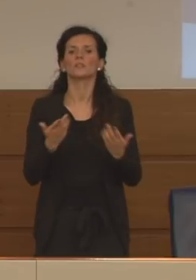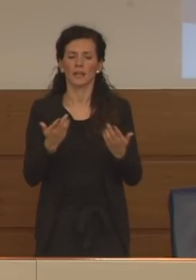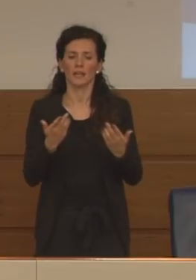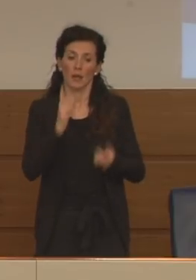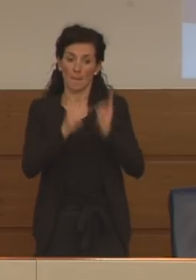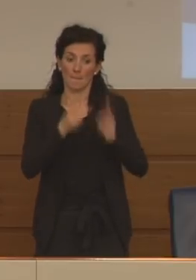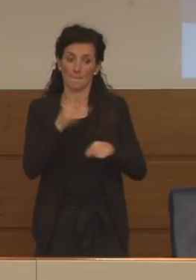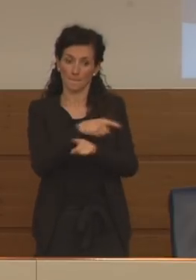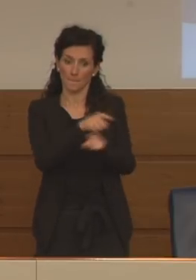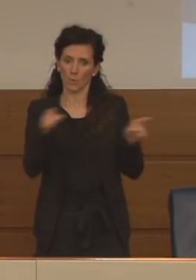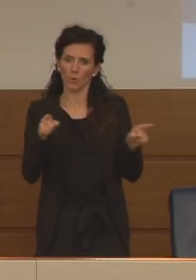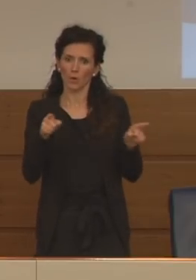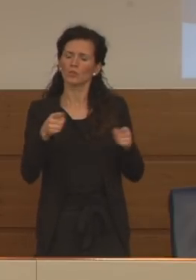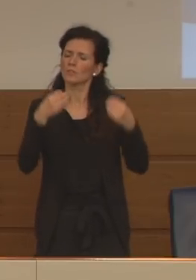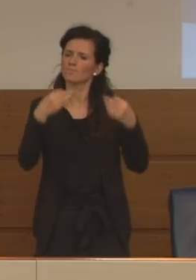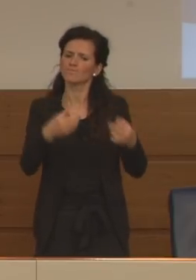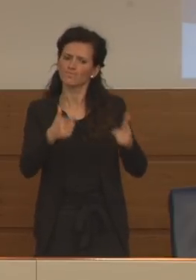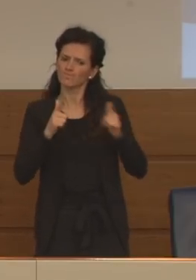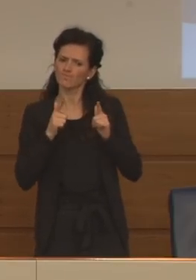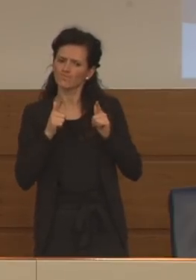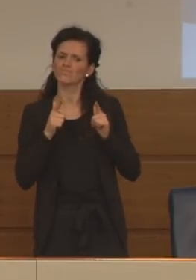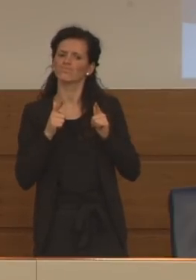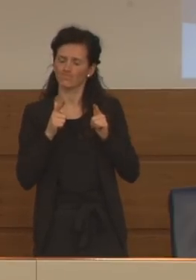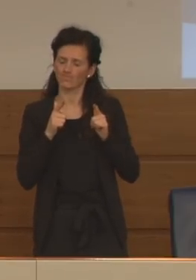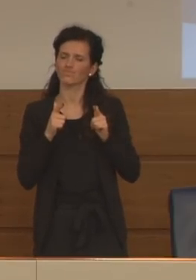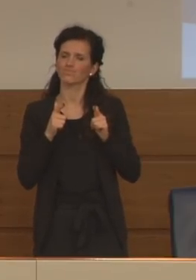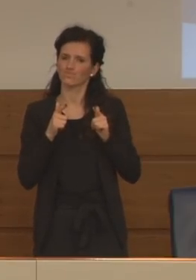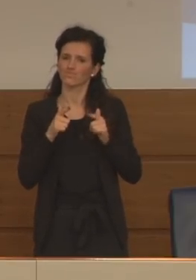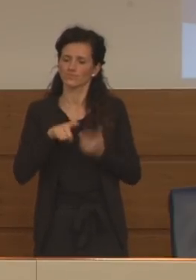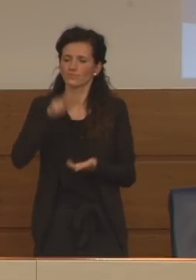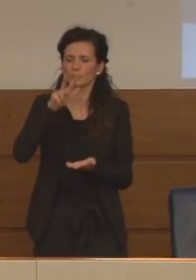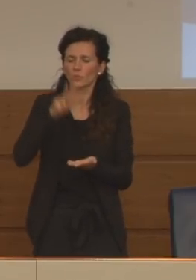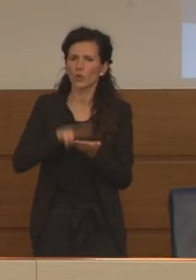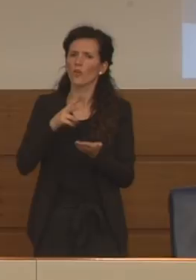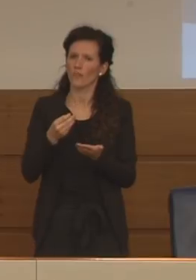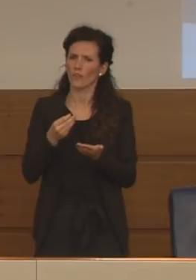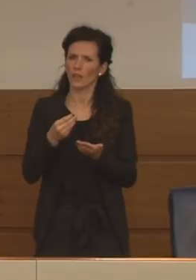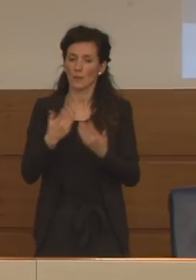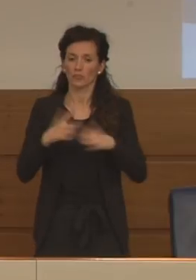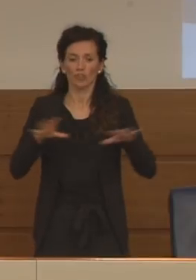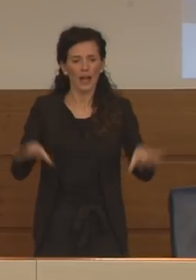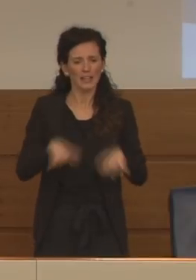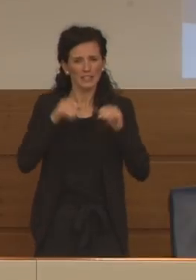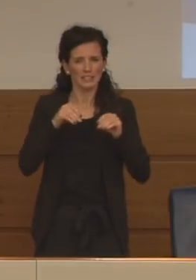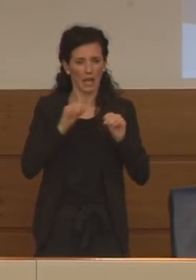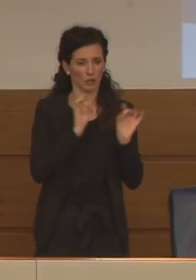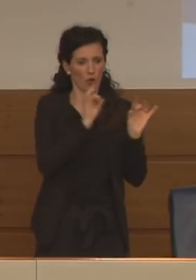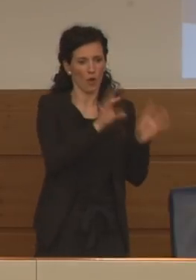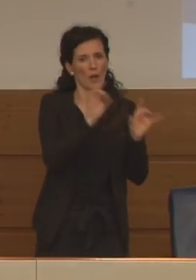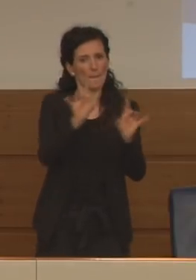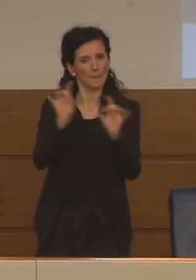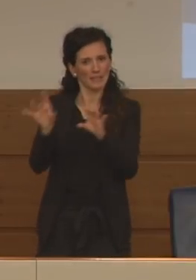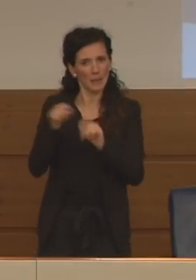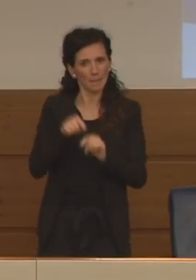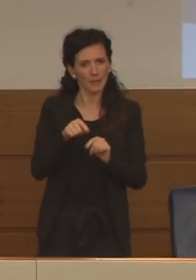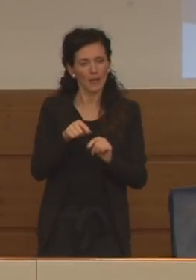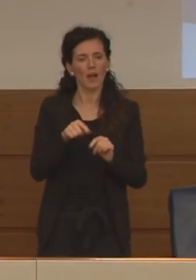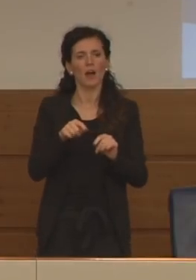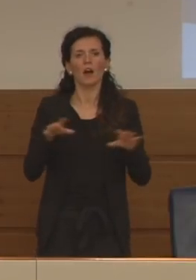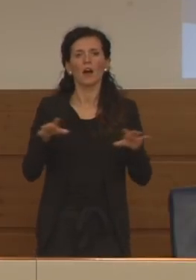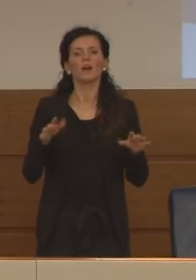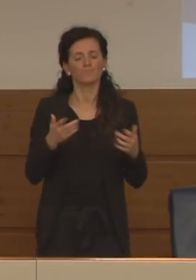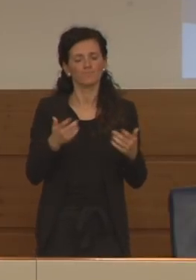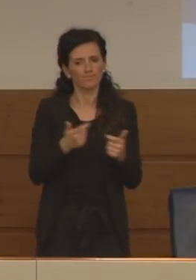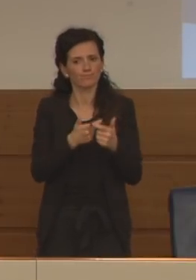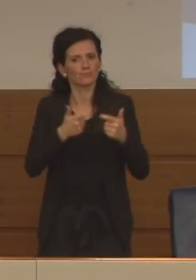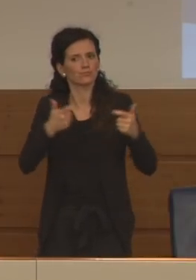una scenario che avevamo già cominciato a tratteggiare all'inizio di questa epidemia e che si manifesta ancora